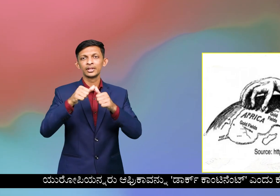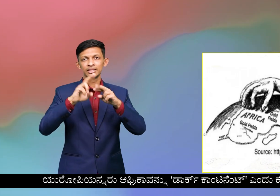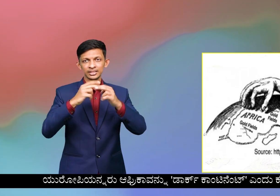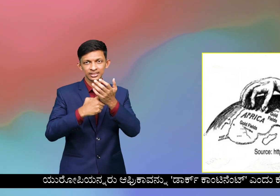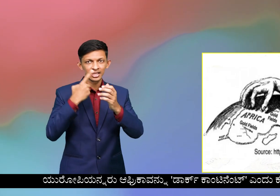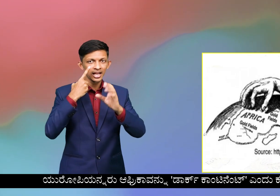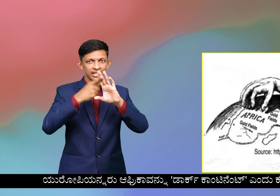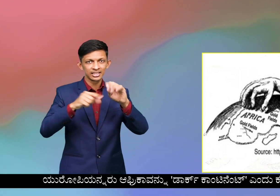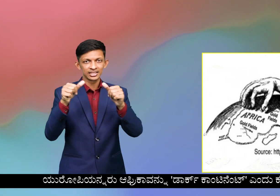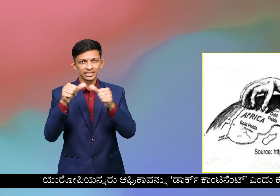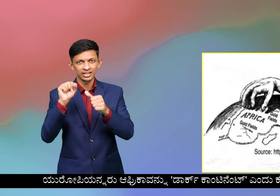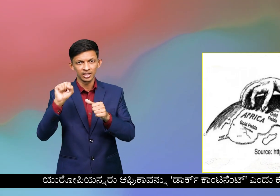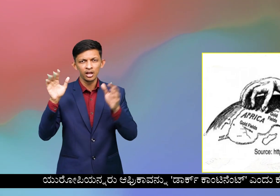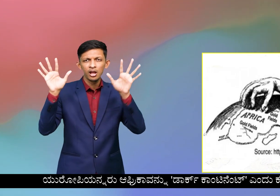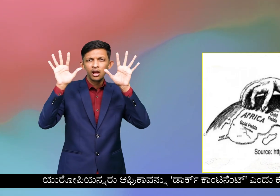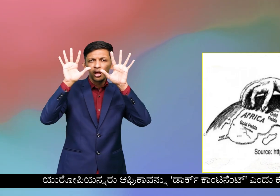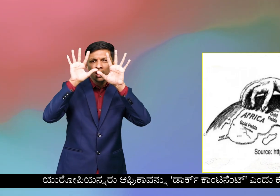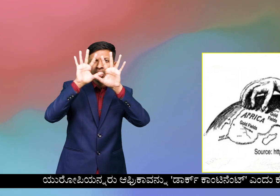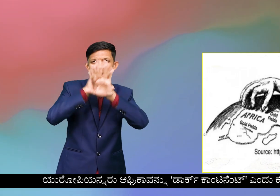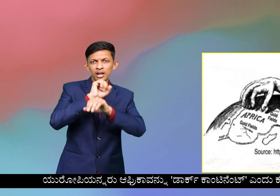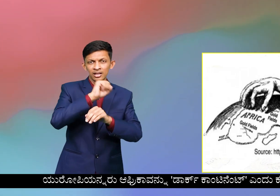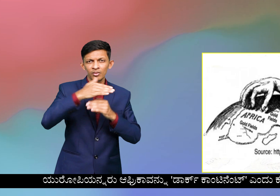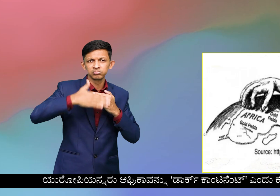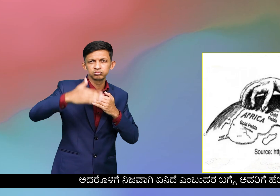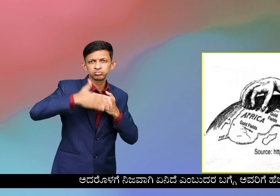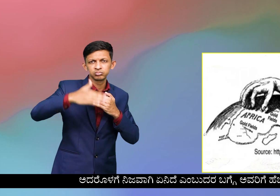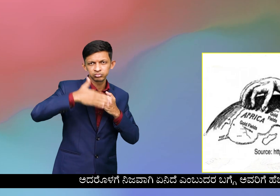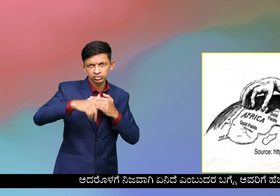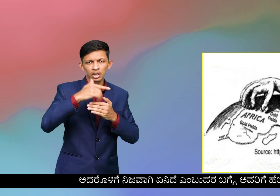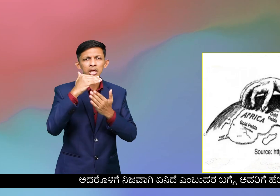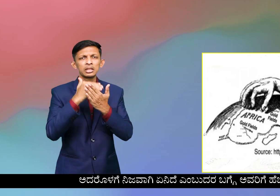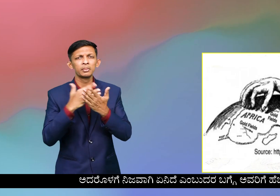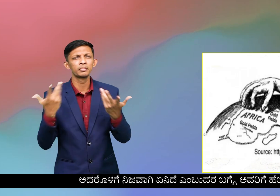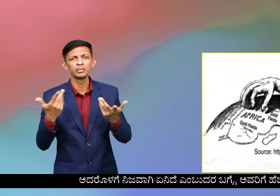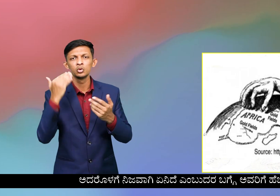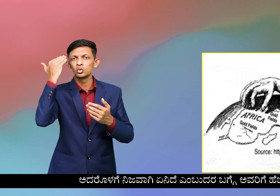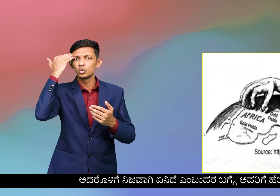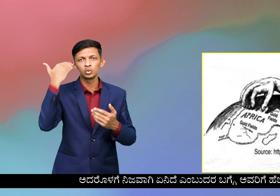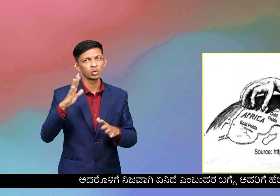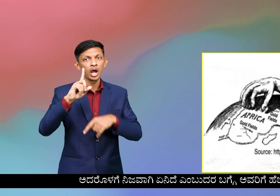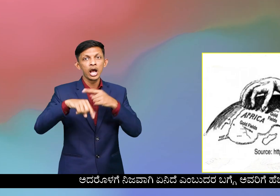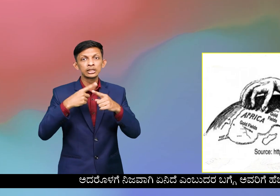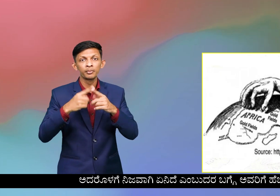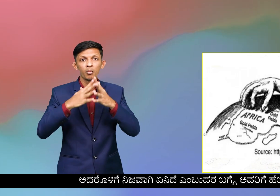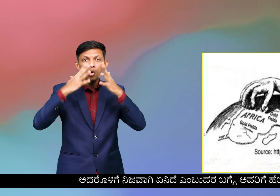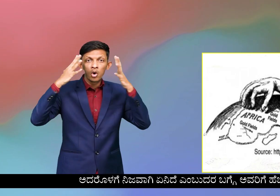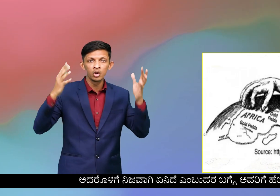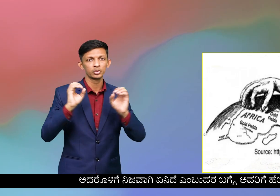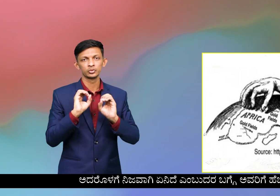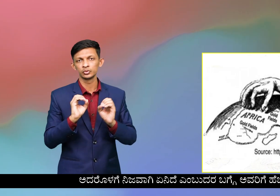ಡಾರ್ಕ್ ಕಾಂಟಿನೆಂಟ್ ಎಂದು ಕರೆಯುತ್ತಿದ್ದರು, ಏಕೆಂದರೆ ಅದರೊಳಗೆ ನಿಜವಾಗಿ ಏನಿದೆ ಎಂಬುದರ ಬಗ್ಗೆ ಅವರಿಗೆ ಹೆಚ್ಚು